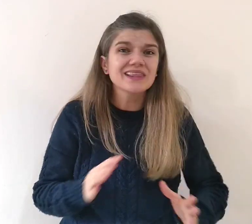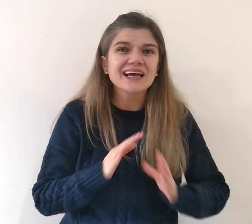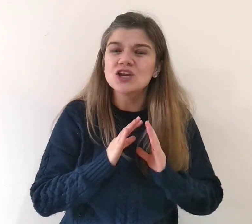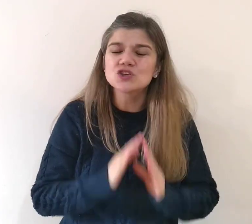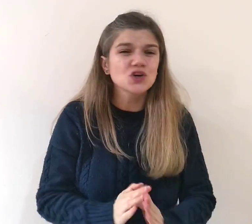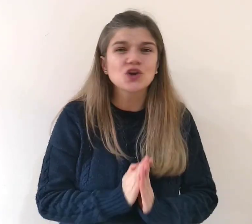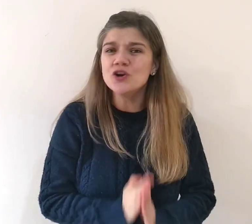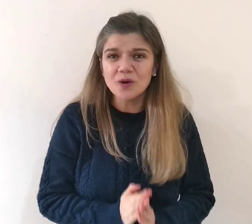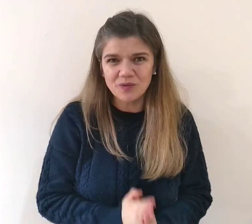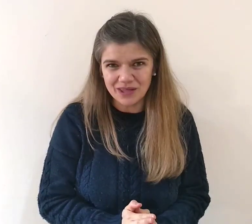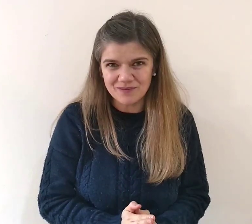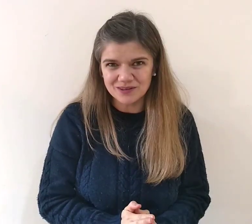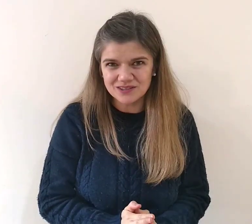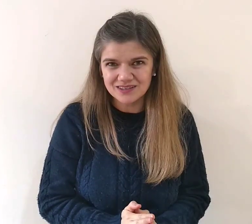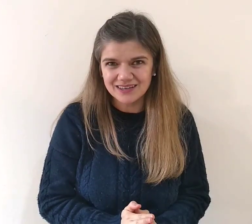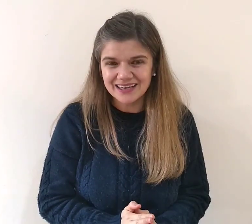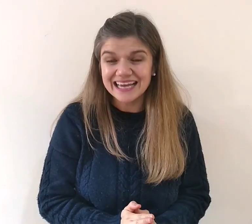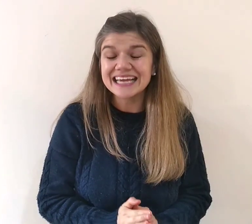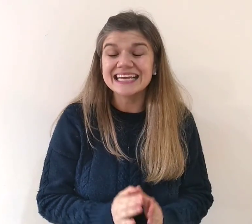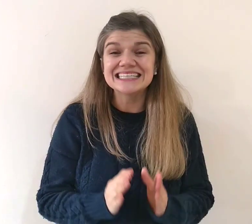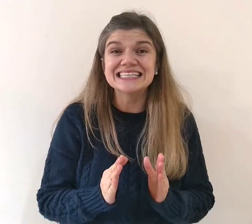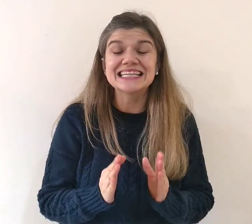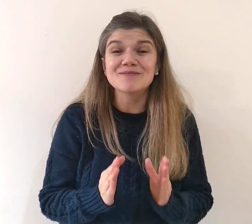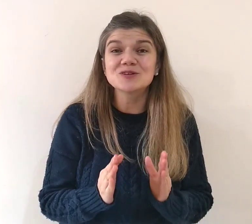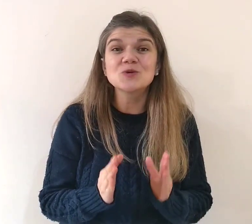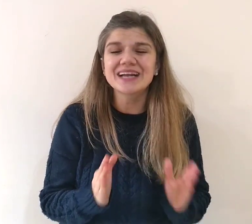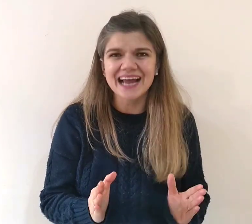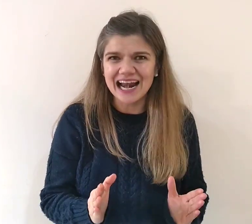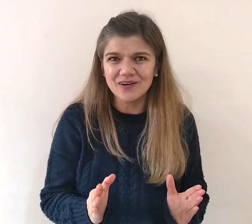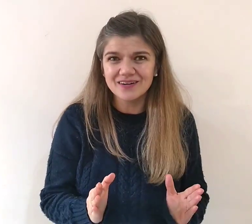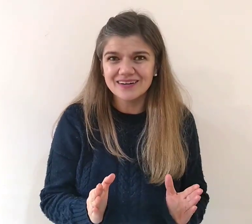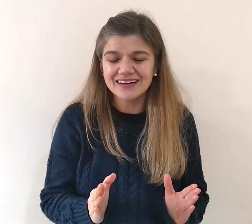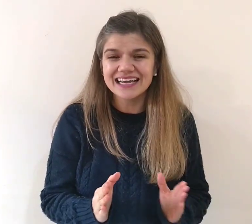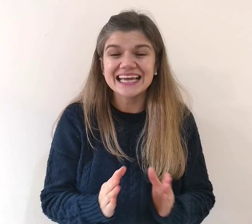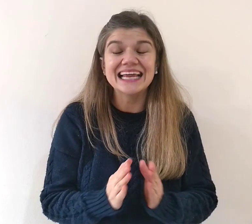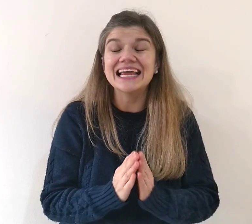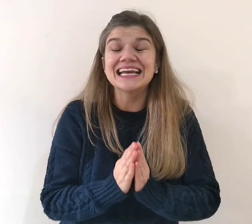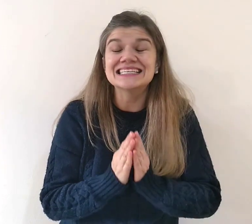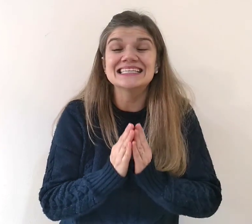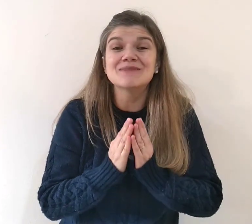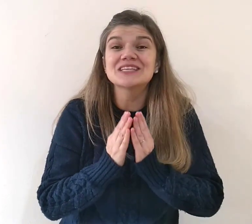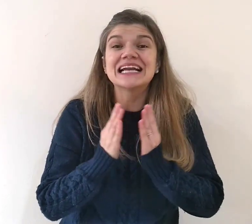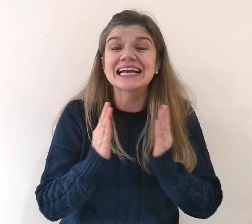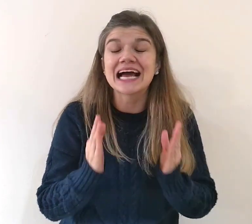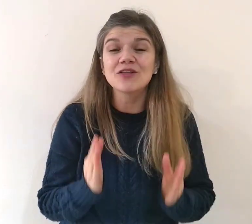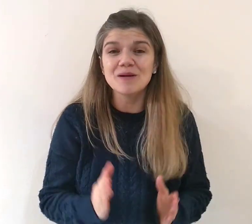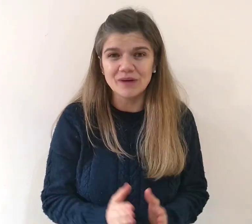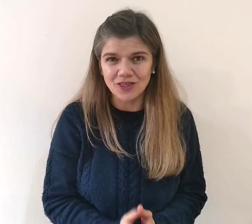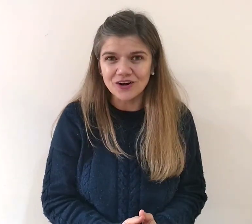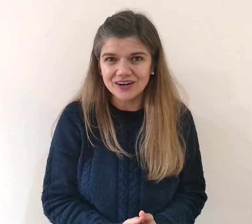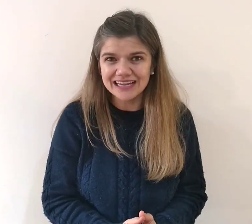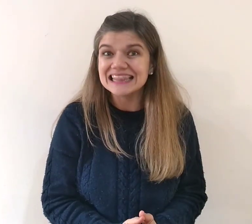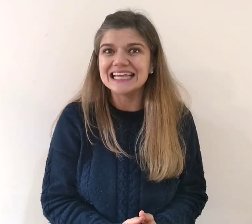cuenta que nosotros no podemos, que necesitamos un regalo, que necesitamos el regalo del perdón, de la